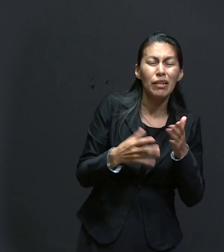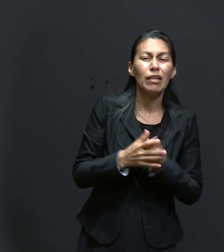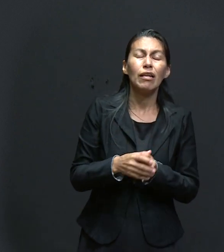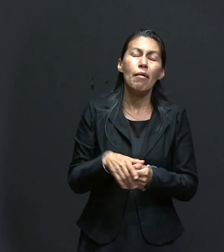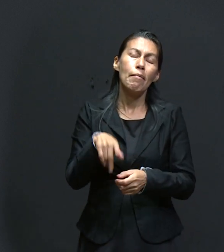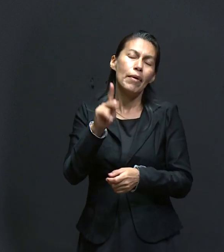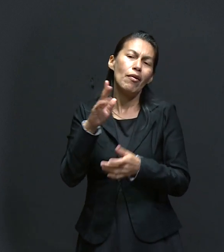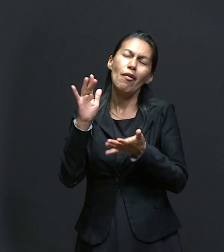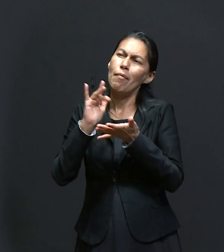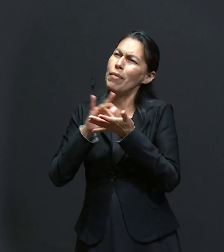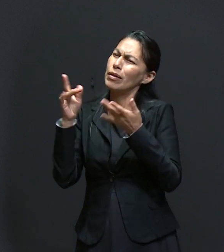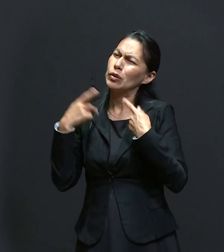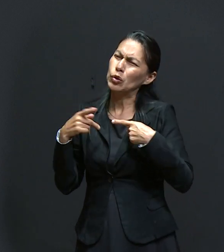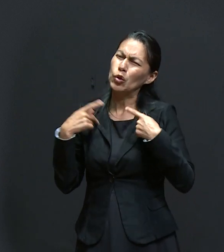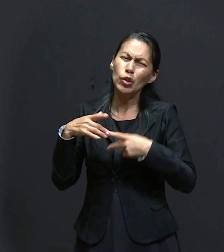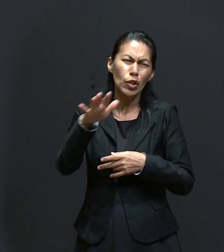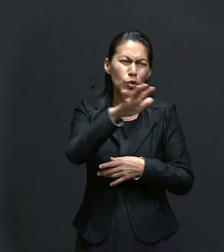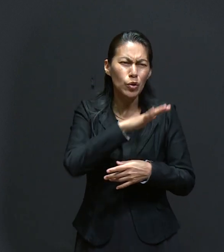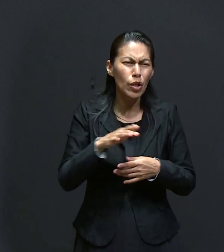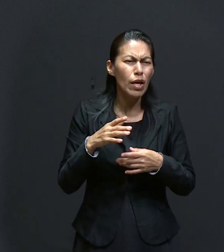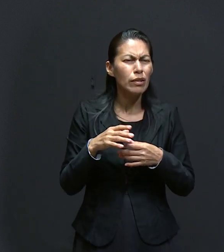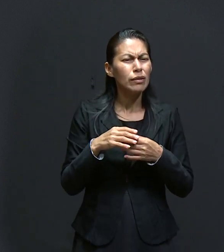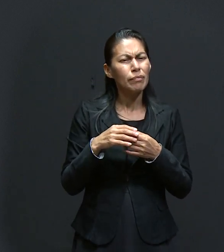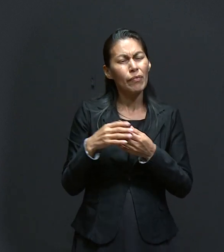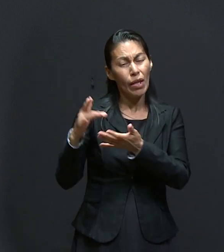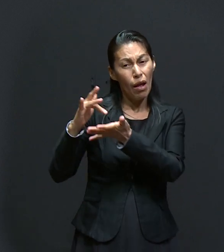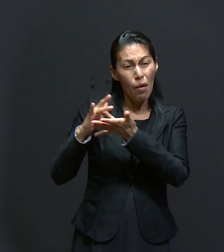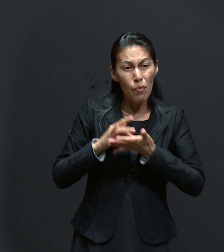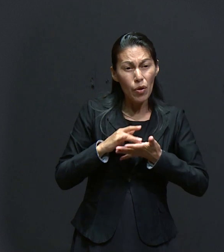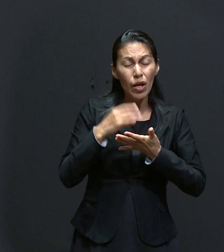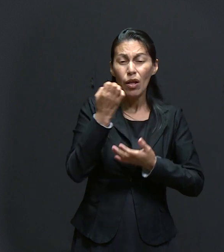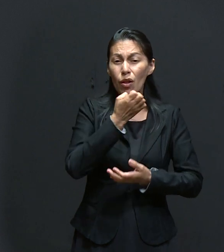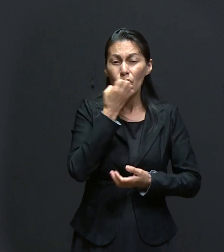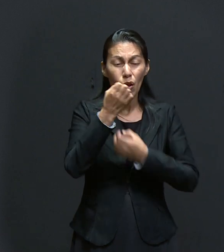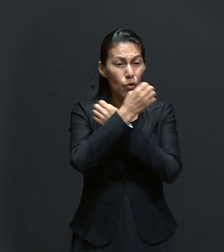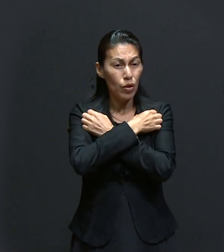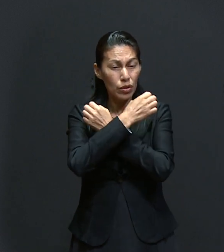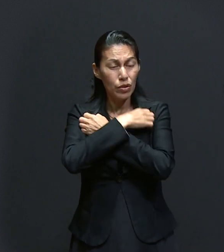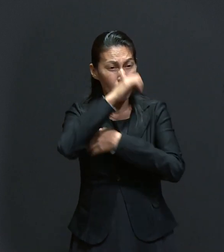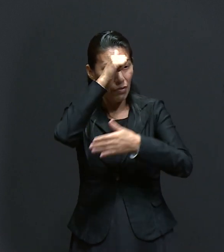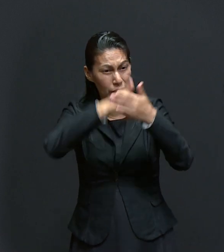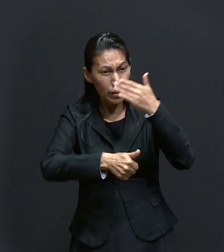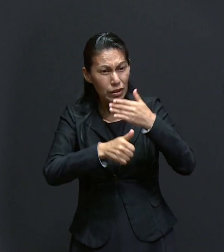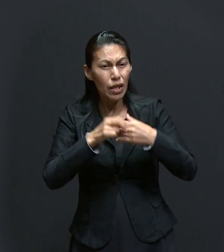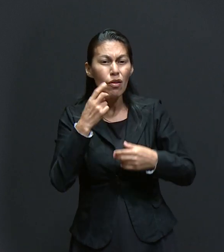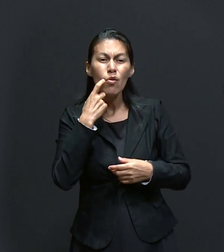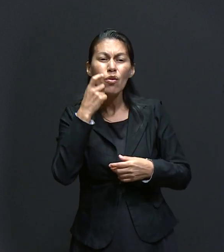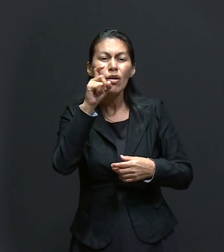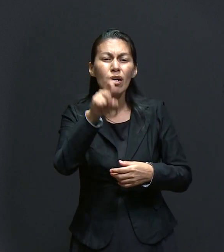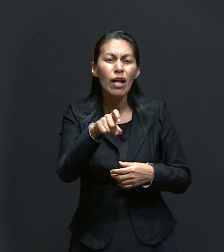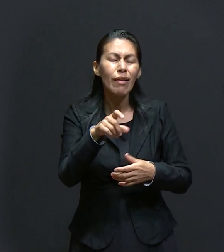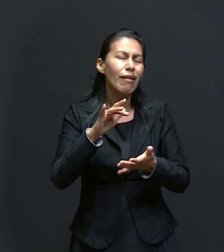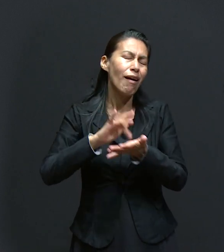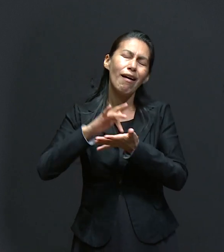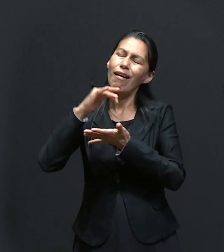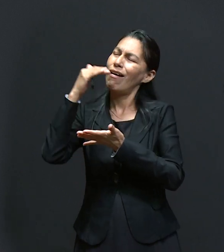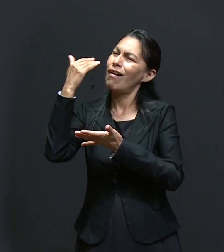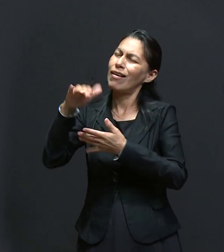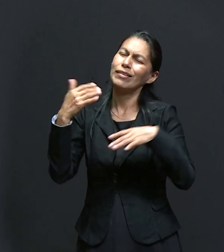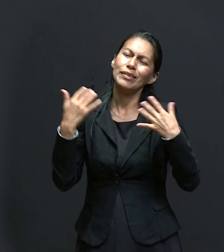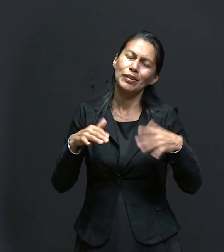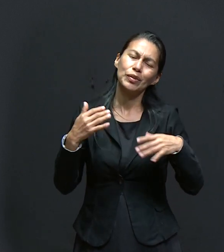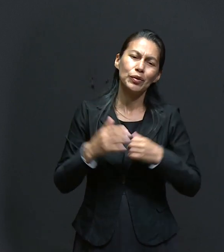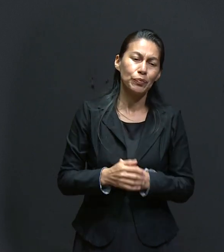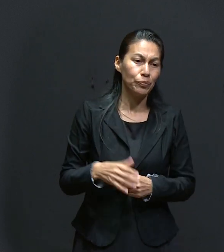apoyando la educación adventista en ucrania a estos jóvenes que quieren trabajar con dedicación para el señor y